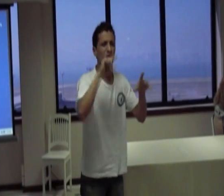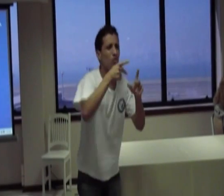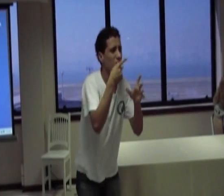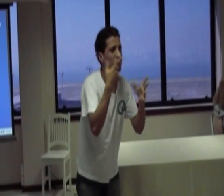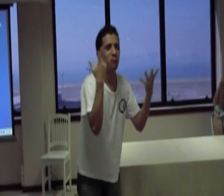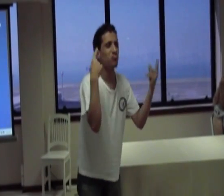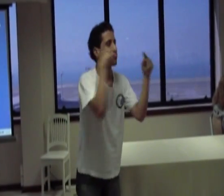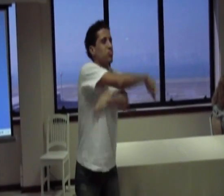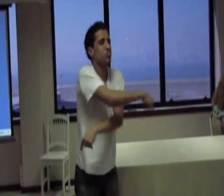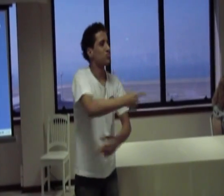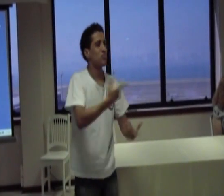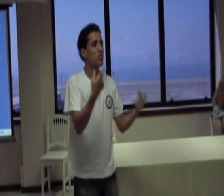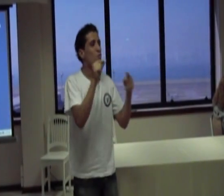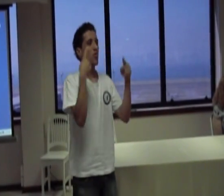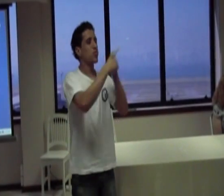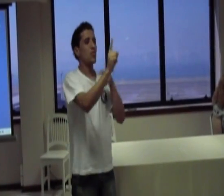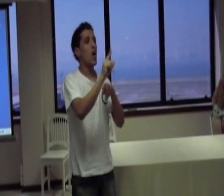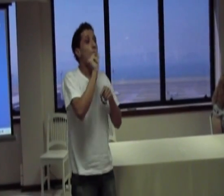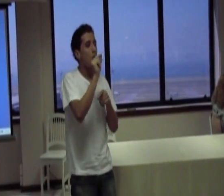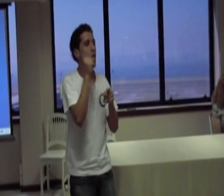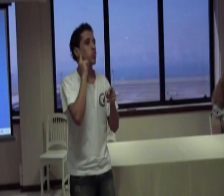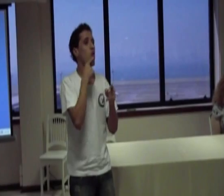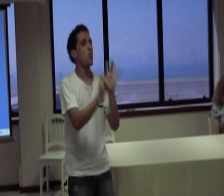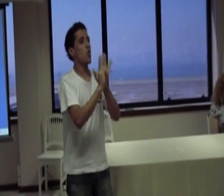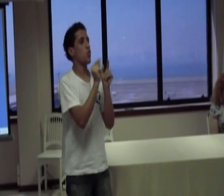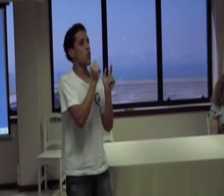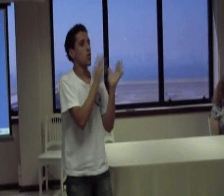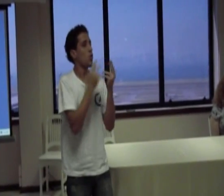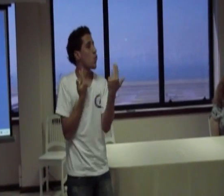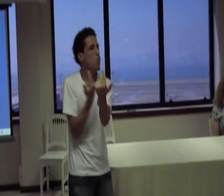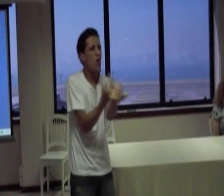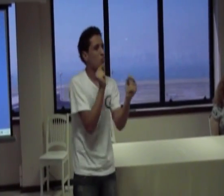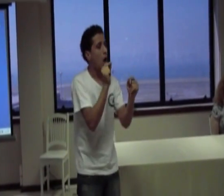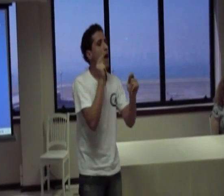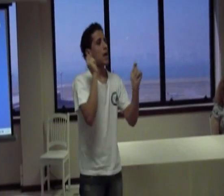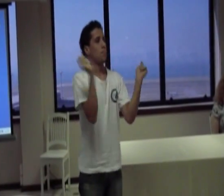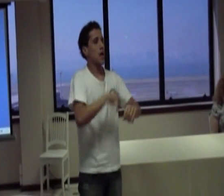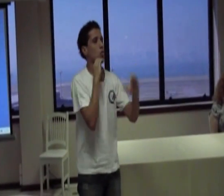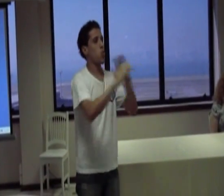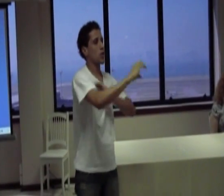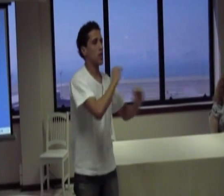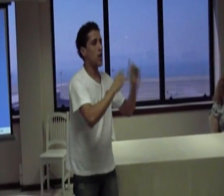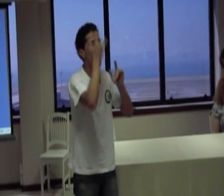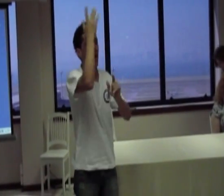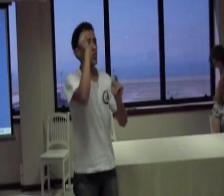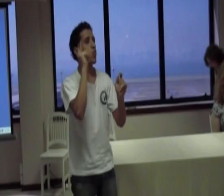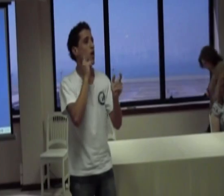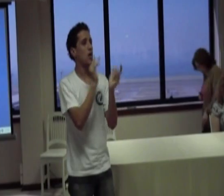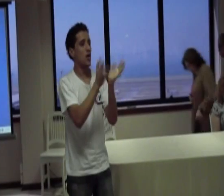sinais. E não tendo isso, parece que distorce, e as coisas ficam distorcidas para nós. E nós queremos que a igualdade, que é